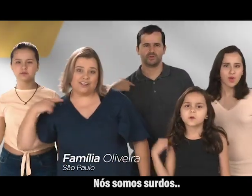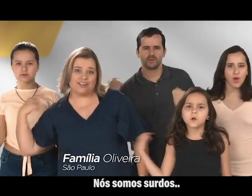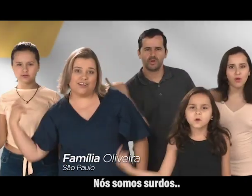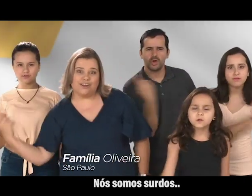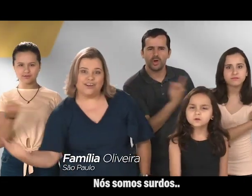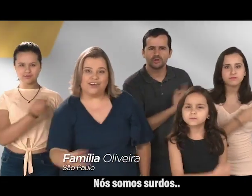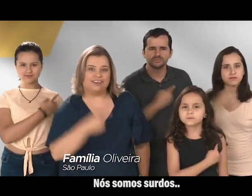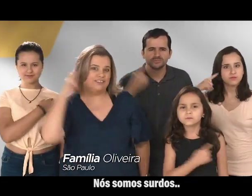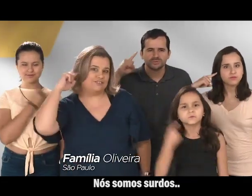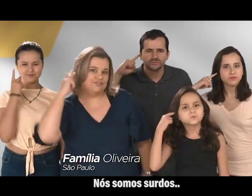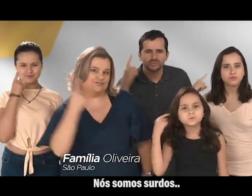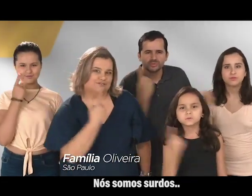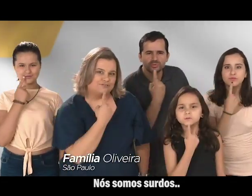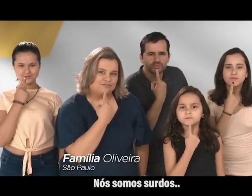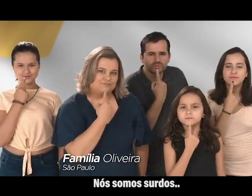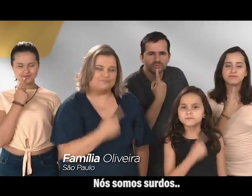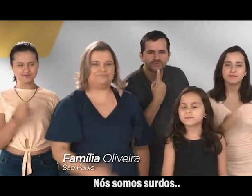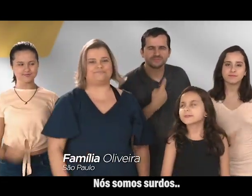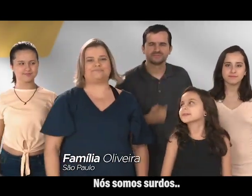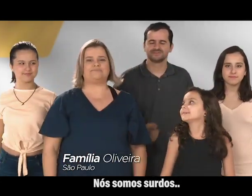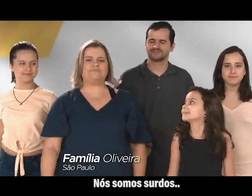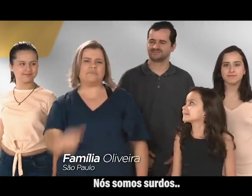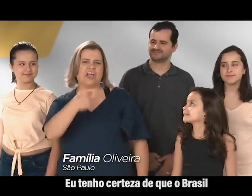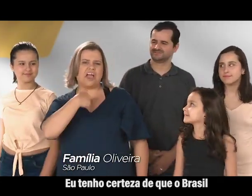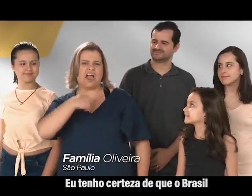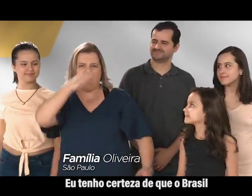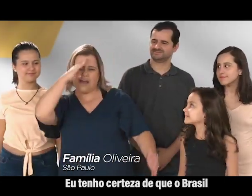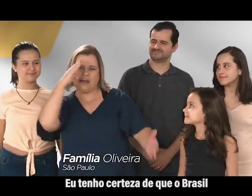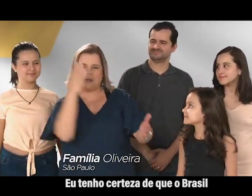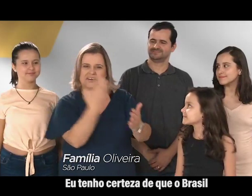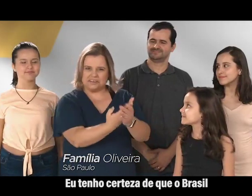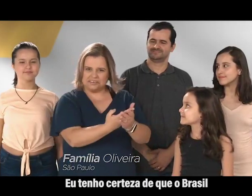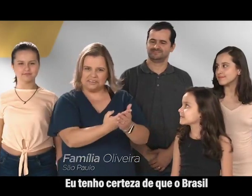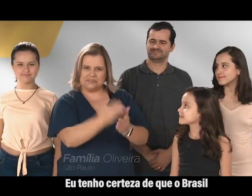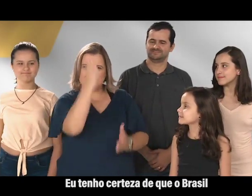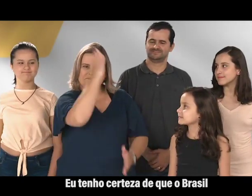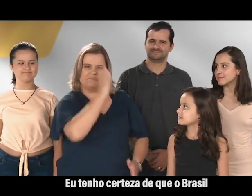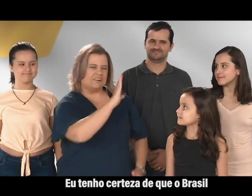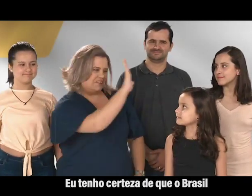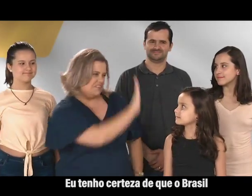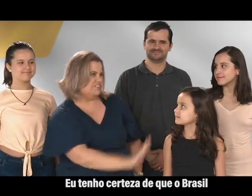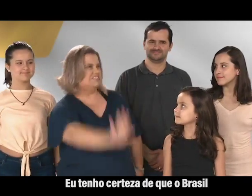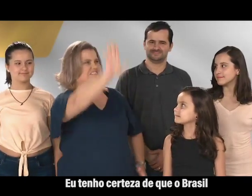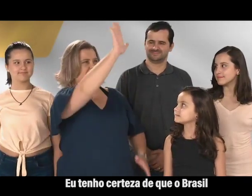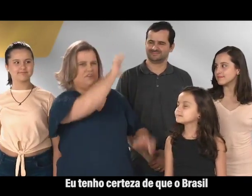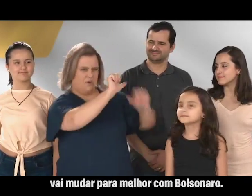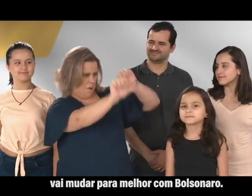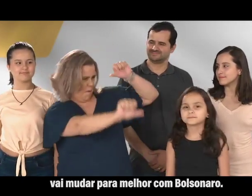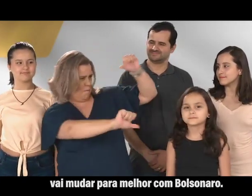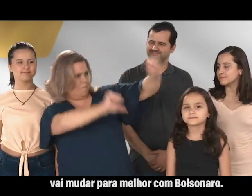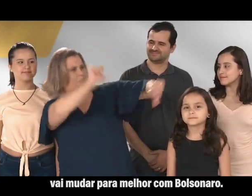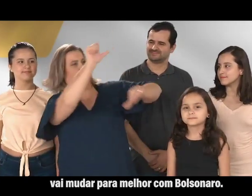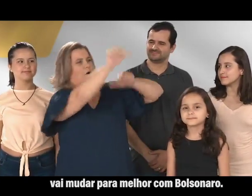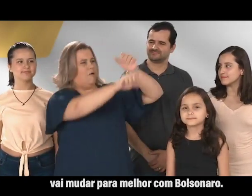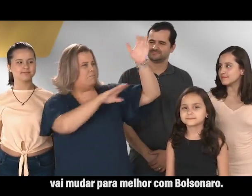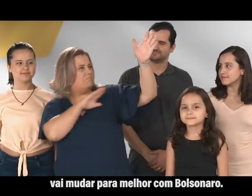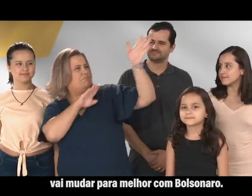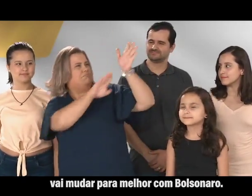Nós somos surdos, eu tenho certeza de que o Brasil vai mudar para melhor